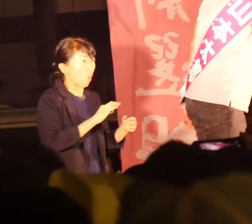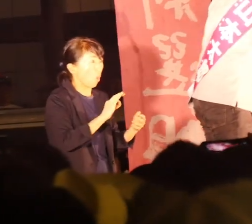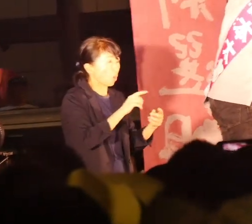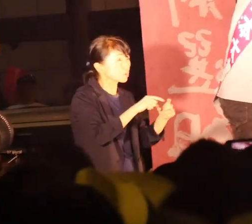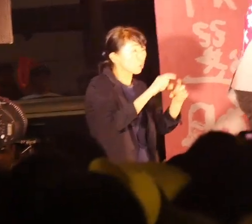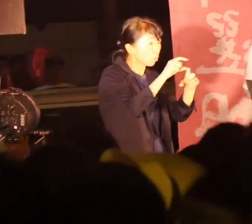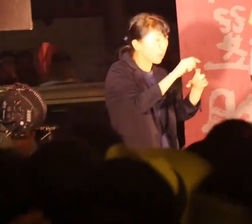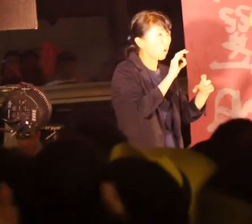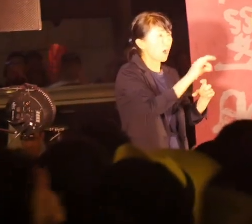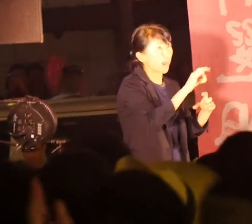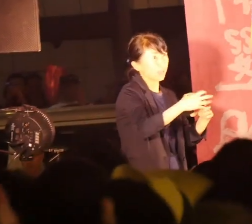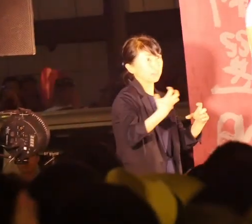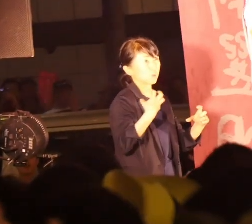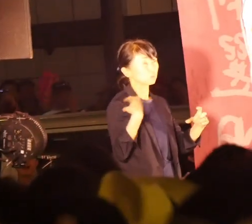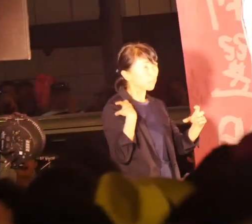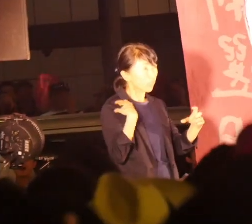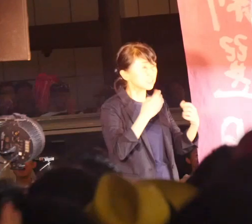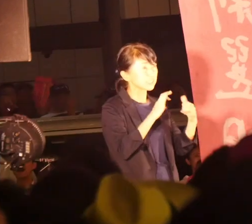でしょう。